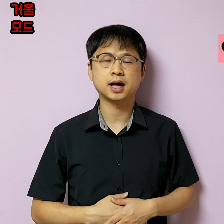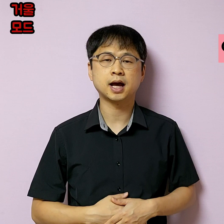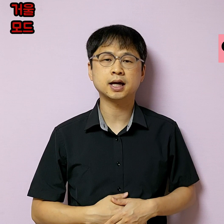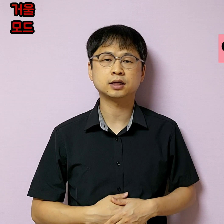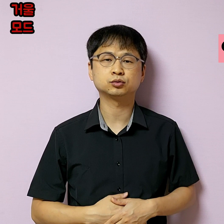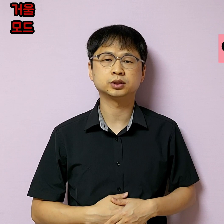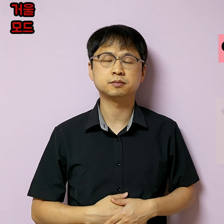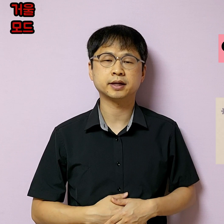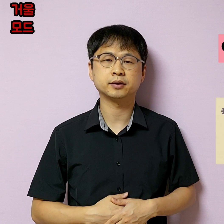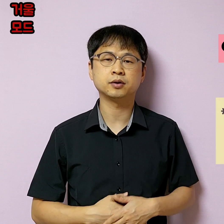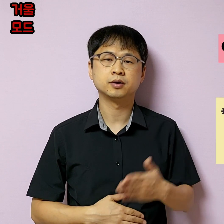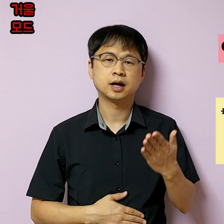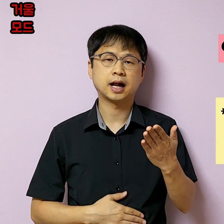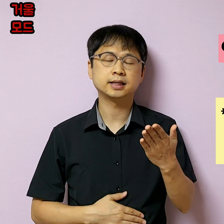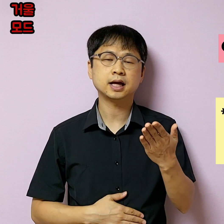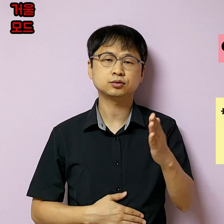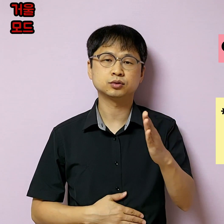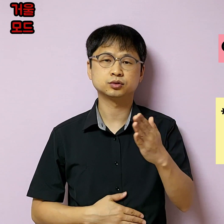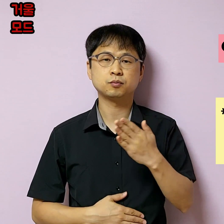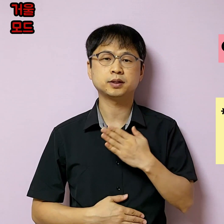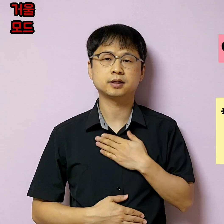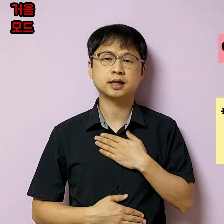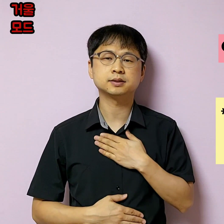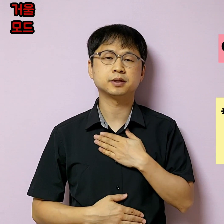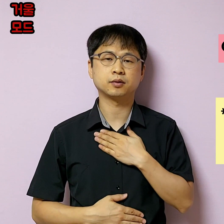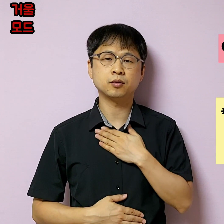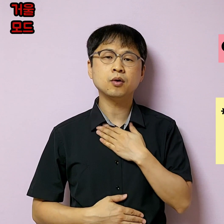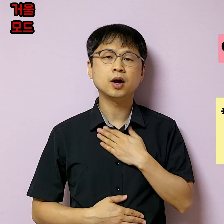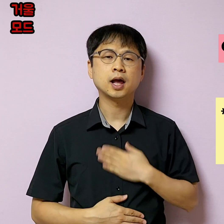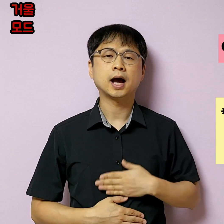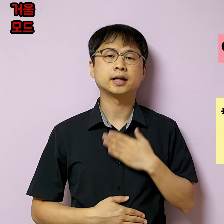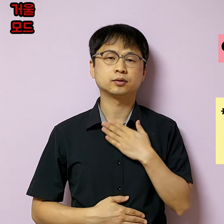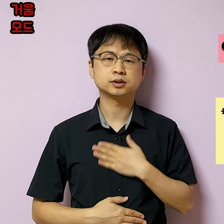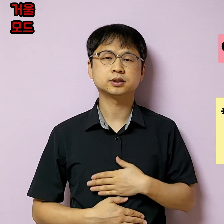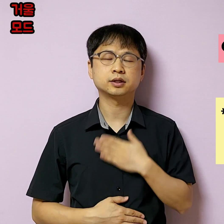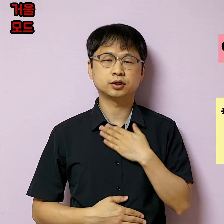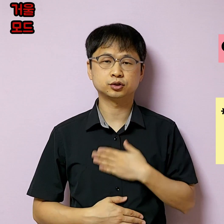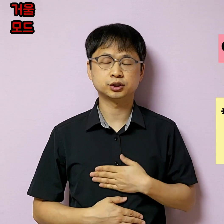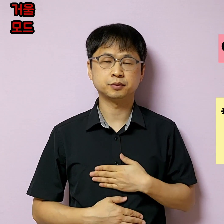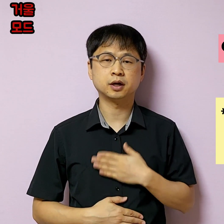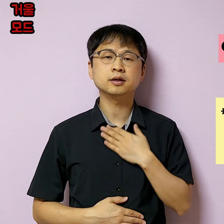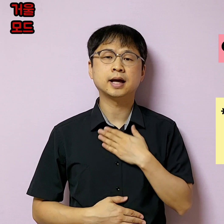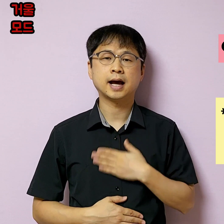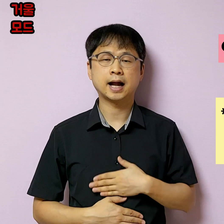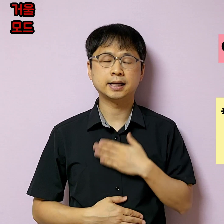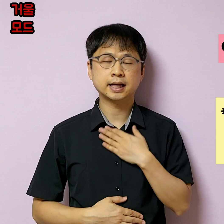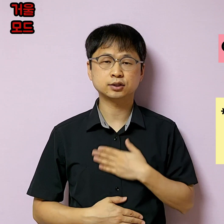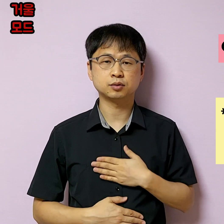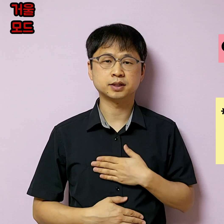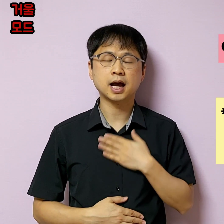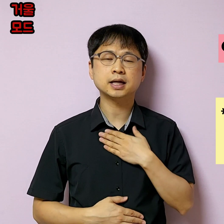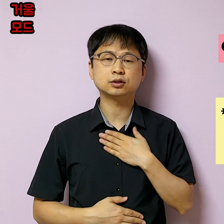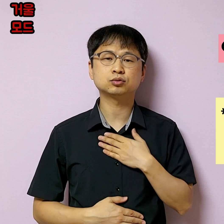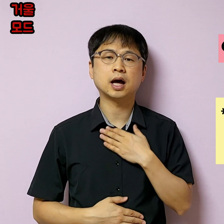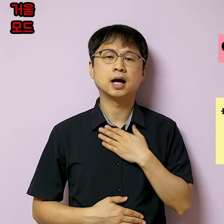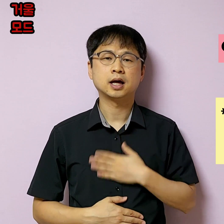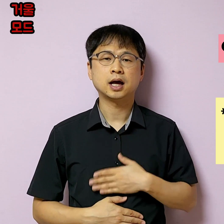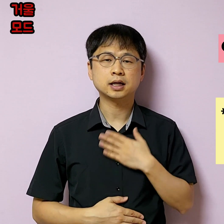사랑한다고입니다. 알아주길 바래요. 알다소는 손바닥을 가슴에 대고 아래로 스쳐 내려주시면 알다소입니다.